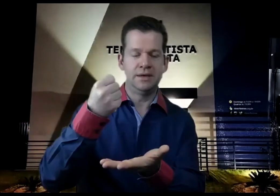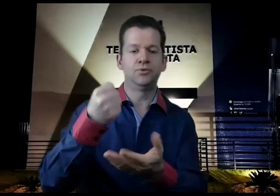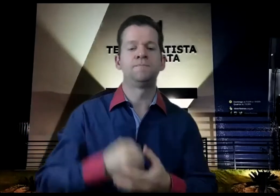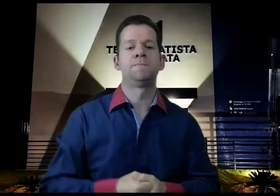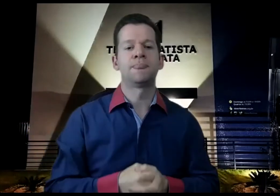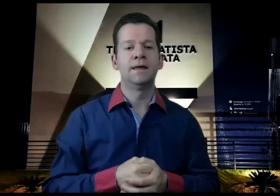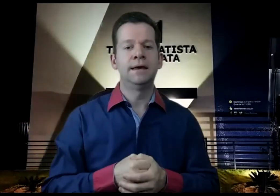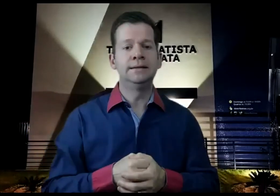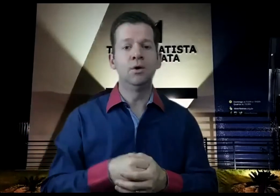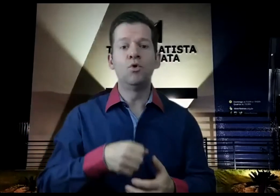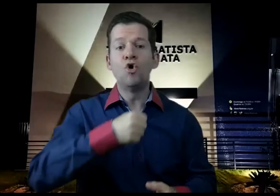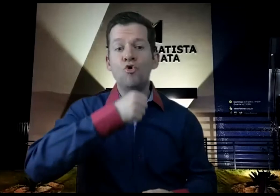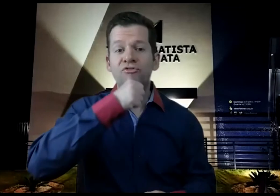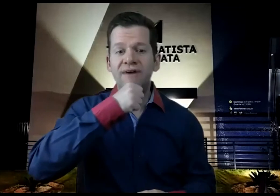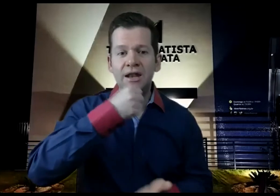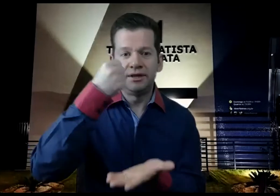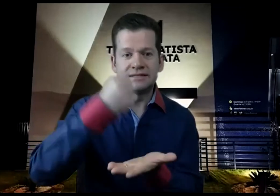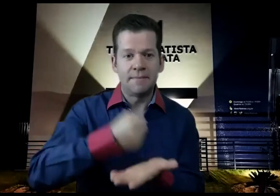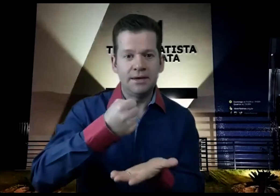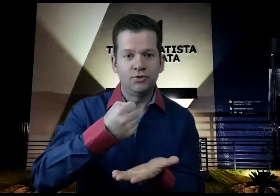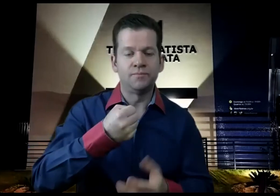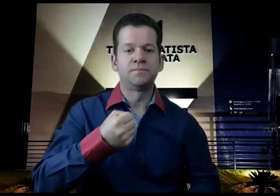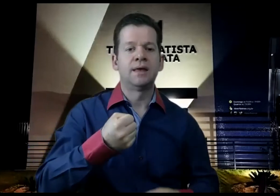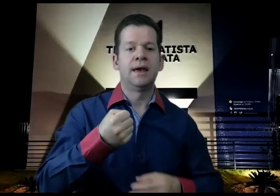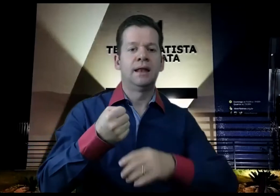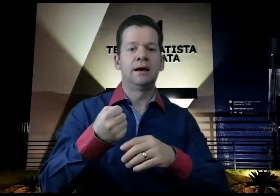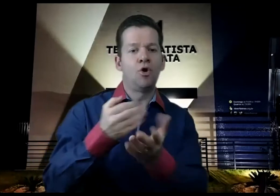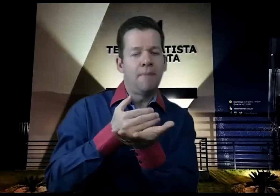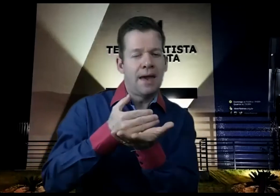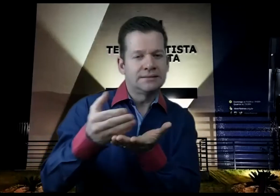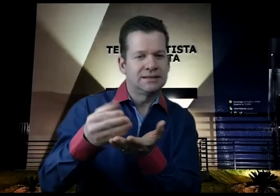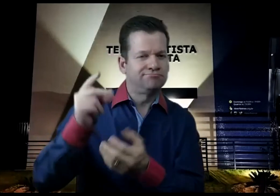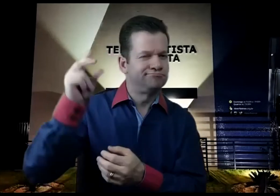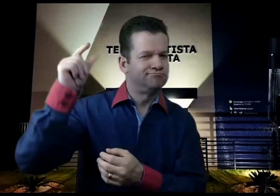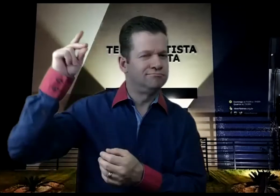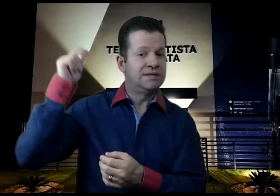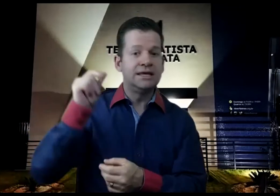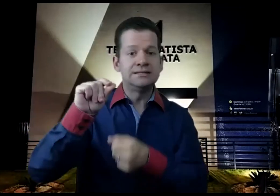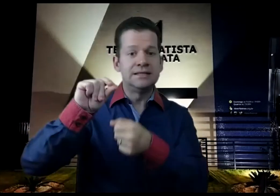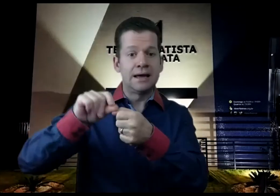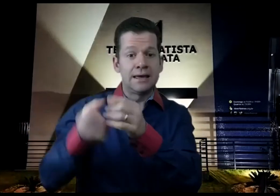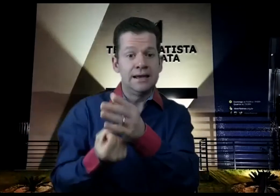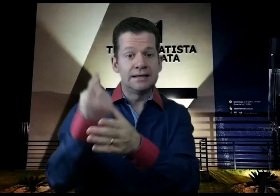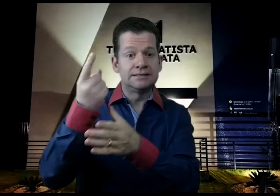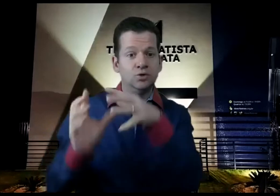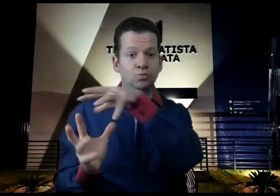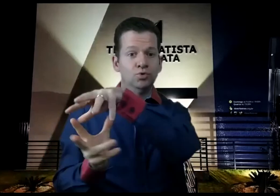Testamento. Então, o Velho Testamento, ela começa desde a criação do